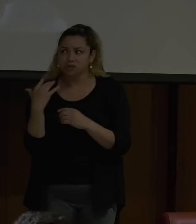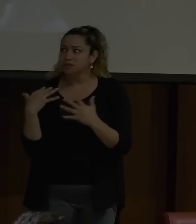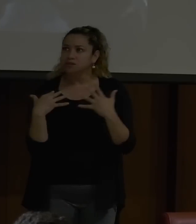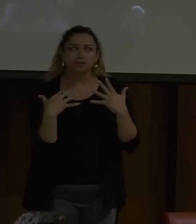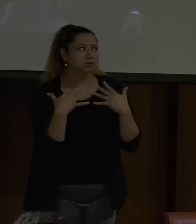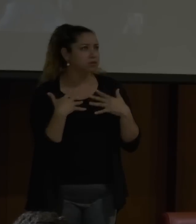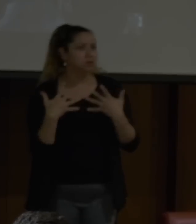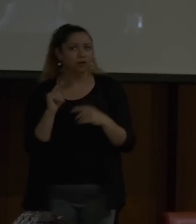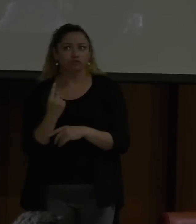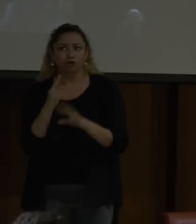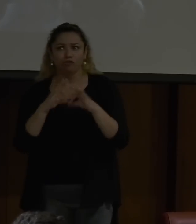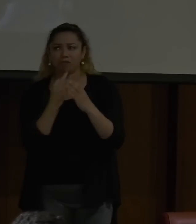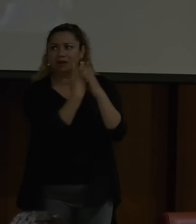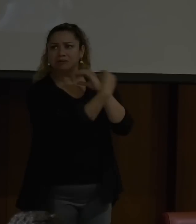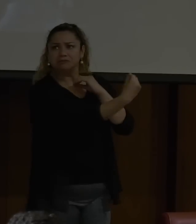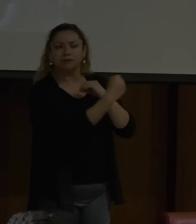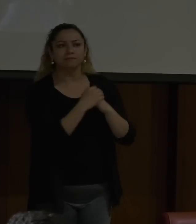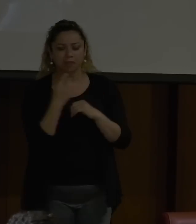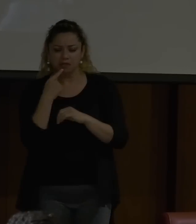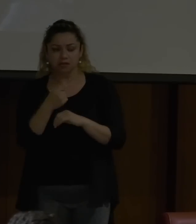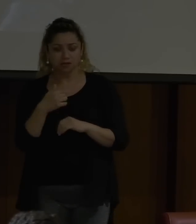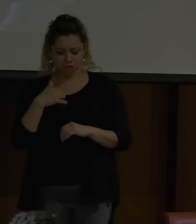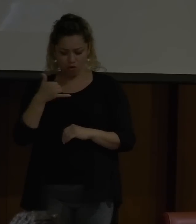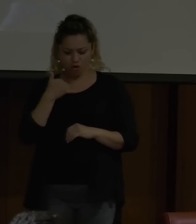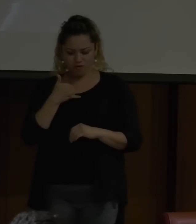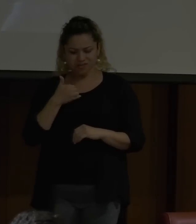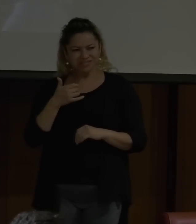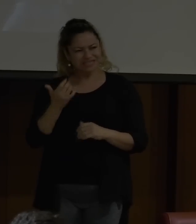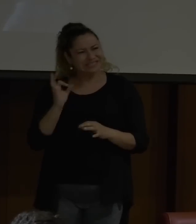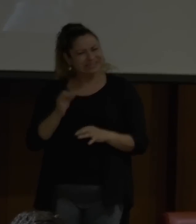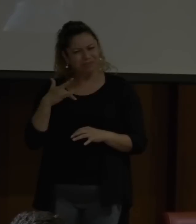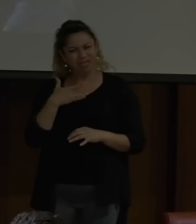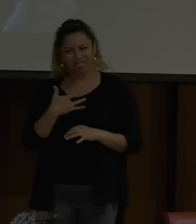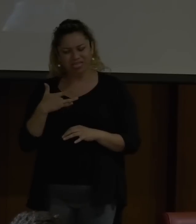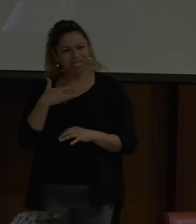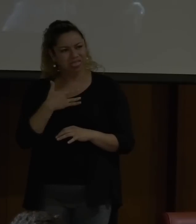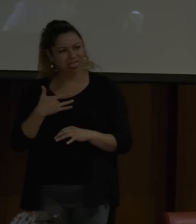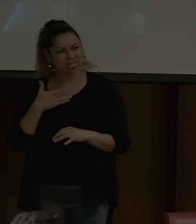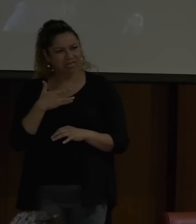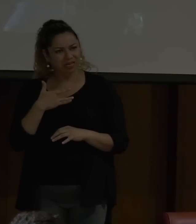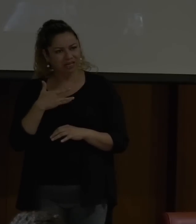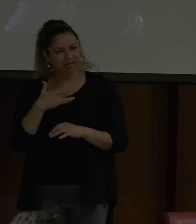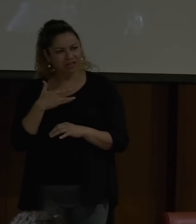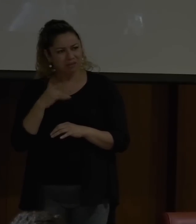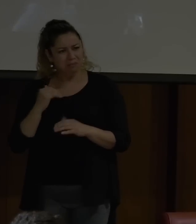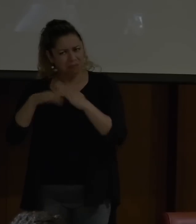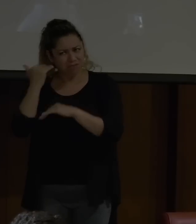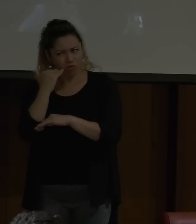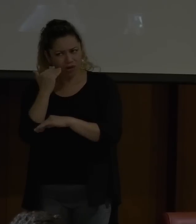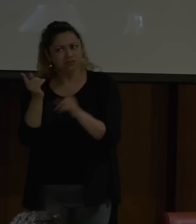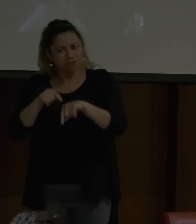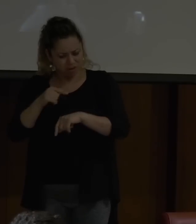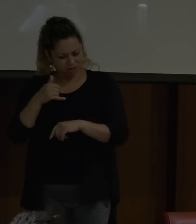comillas, a uno de muchacho nunca le falta una inquietud, y no fue un asunto de mujeres. En ese entonces